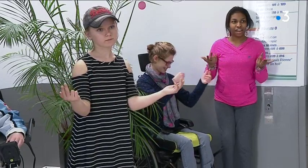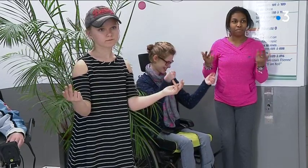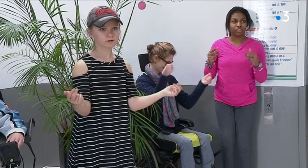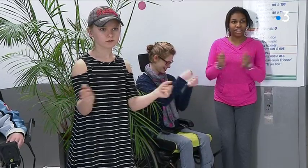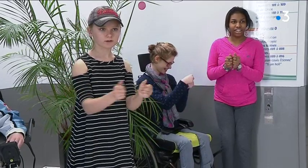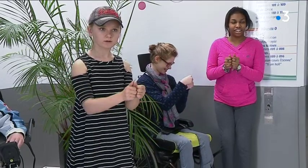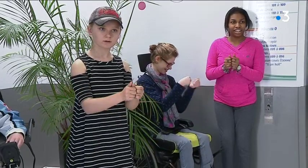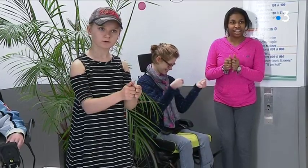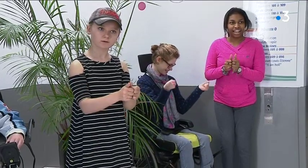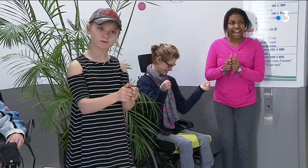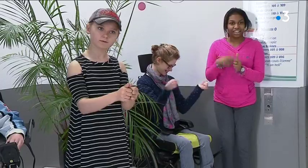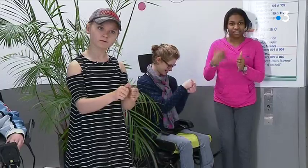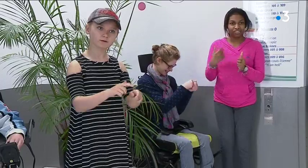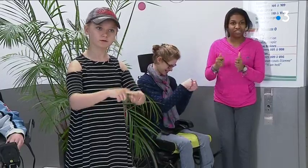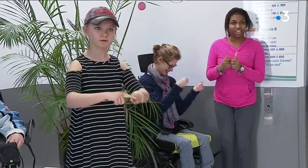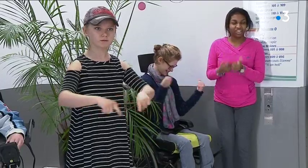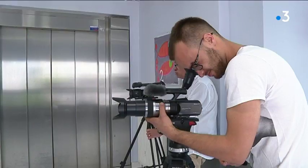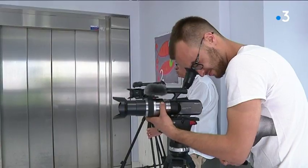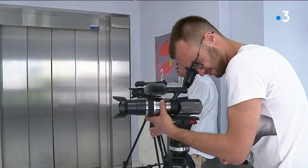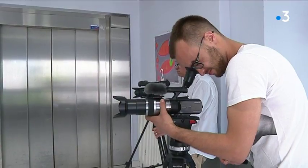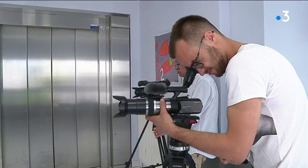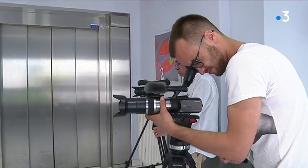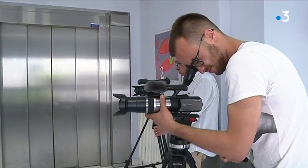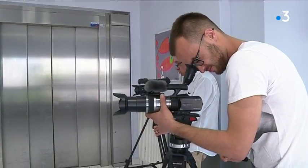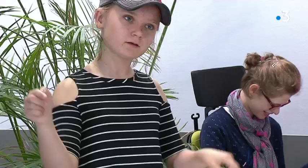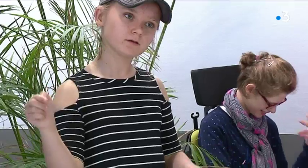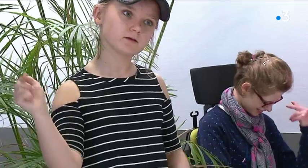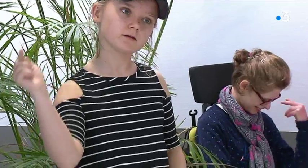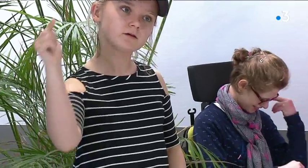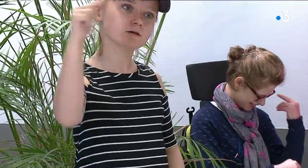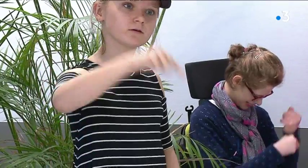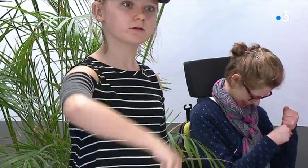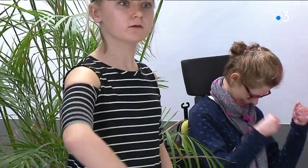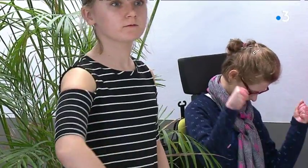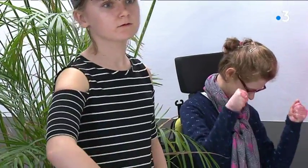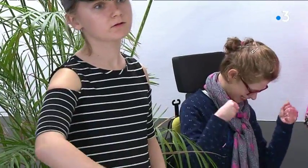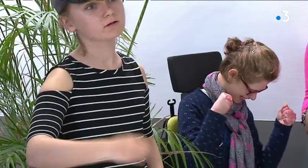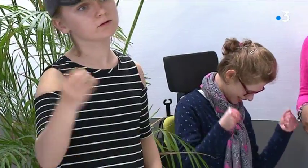Pour Camille et les autres, c'est le jour J, l'aboutissement de plusieurs mois de travail.